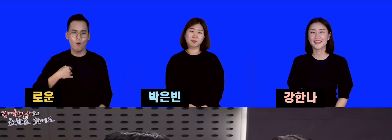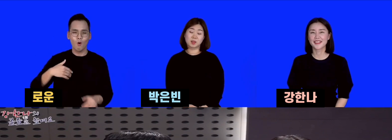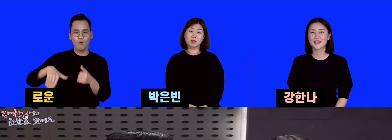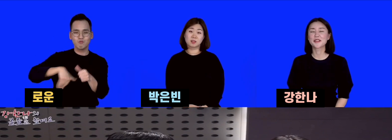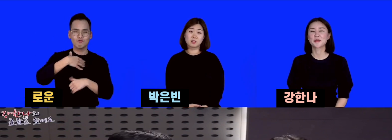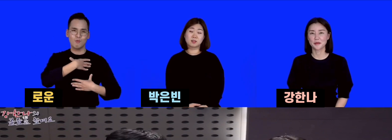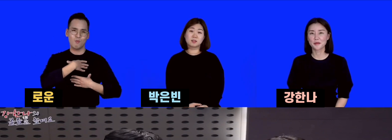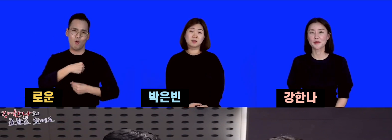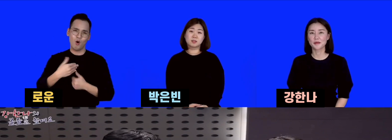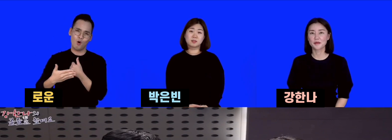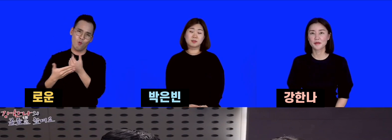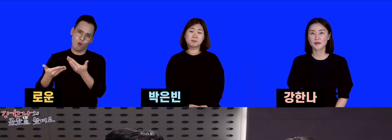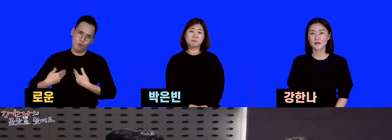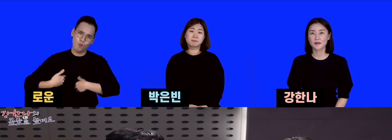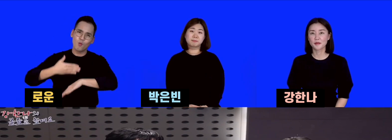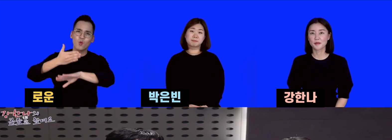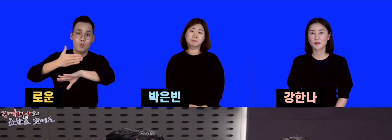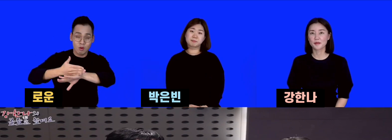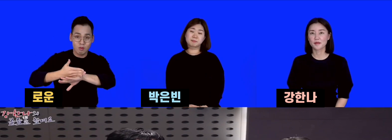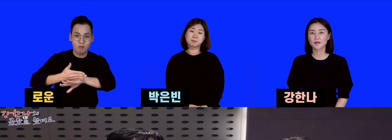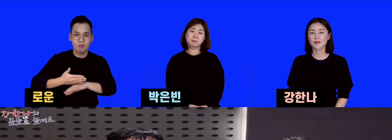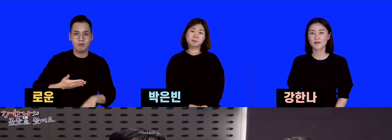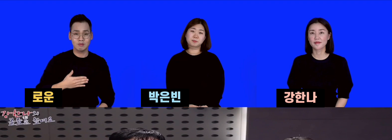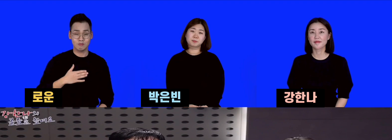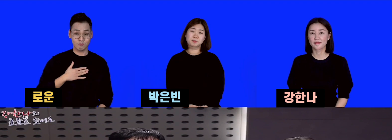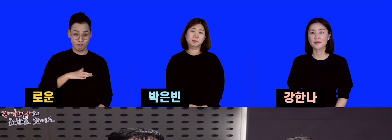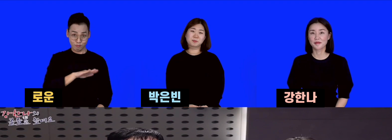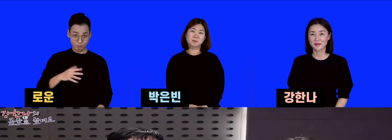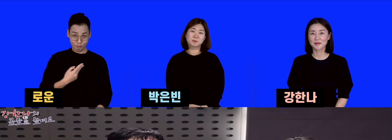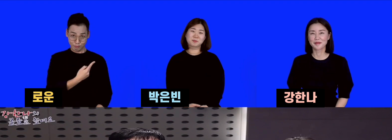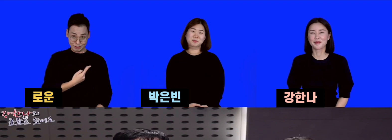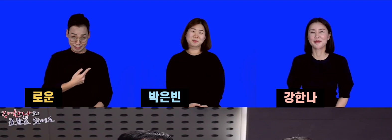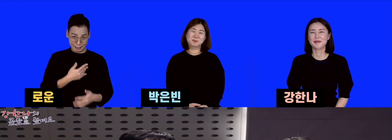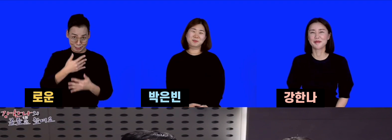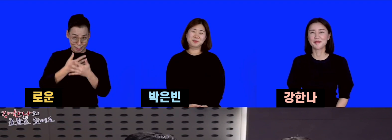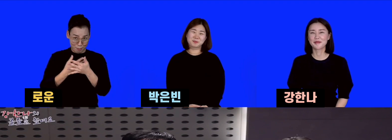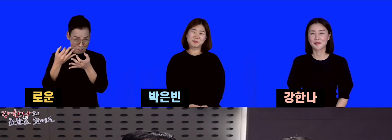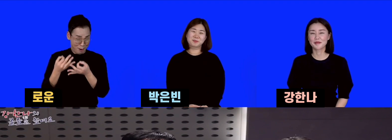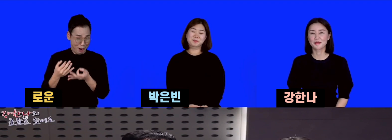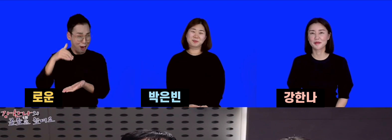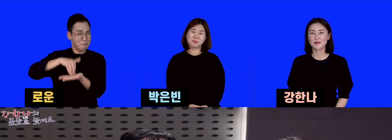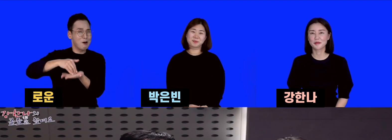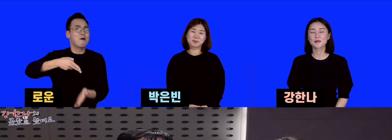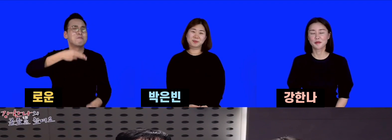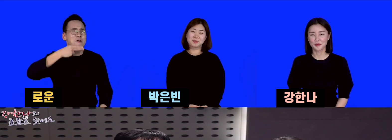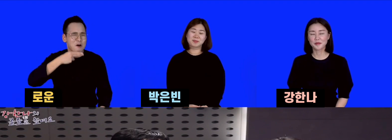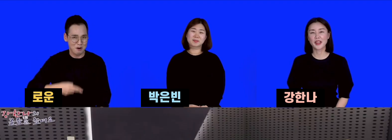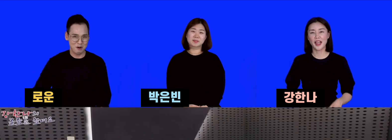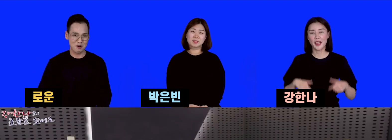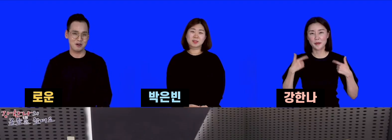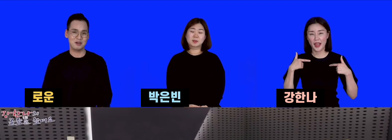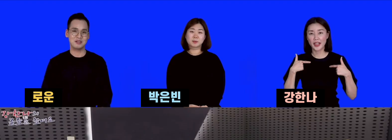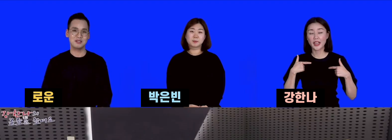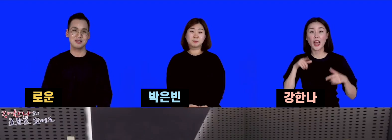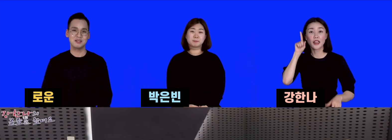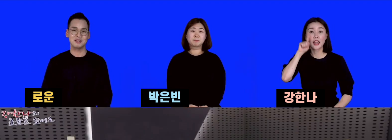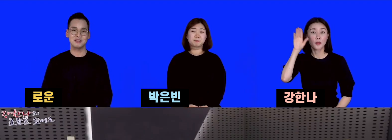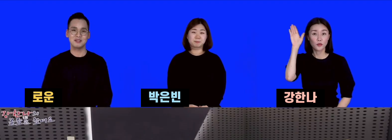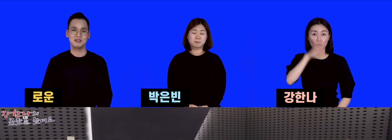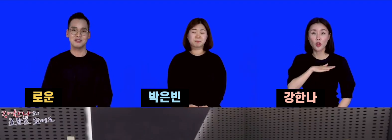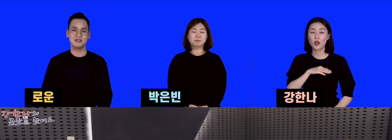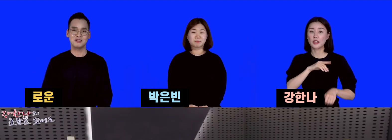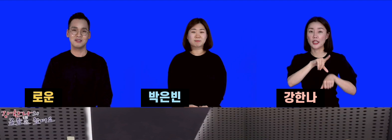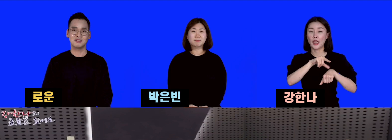편하게 해주셔서 너무 감사드리고 여러분들의 9시 반 투자하셔도 후회 없으실 겁니다 매일 9시 반부터